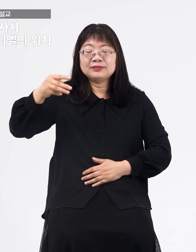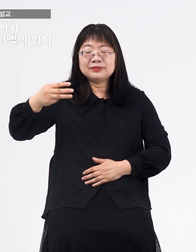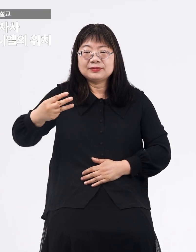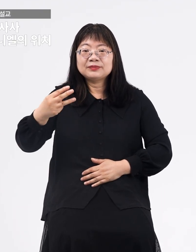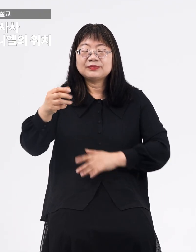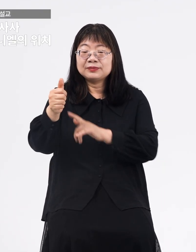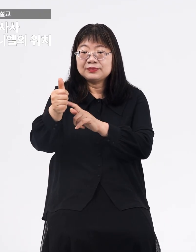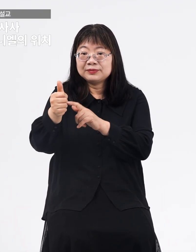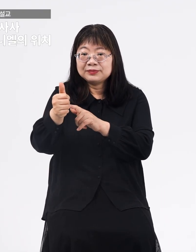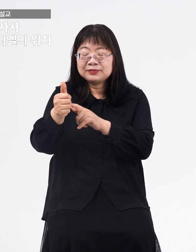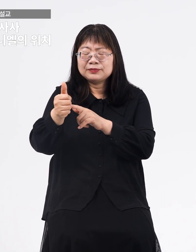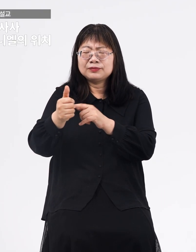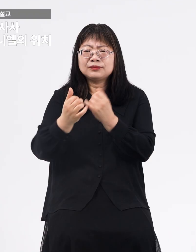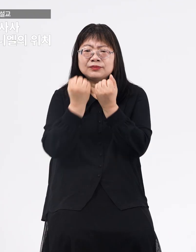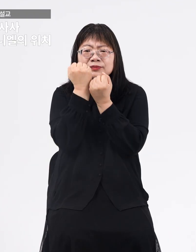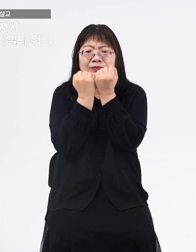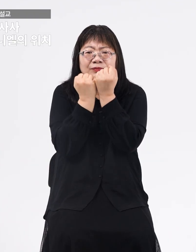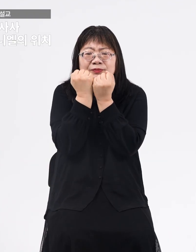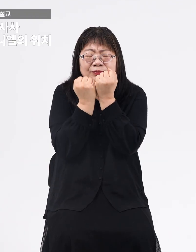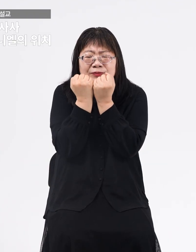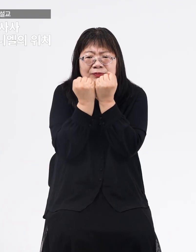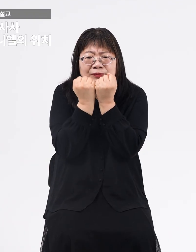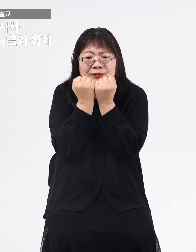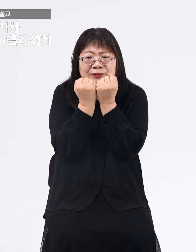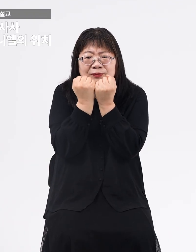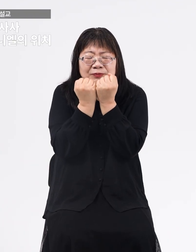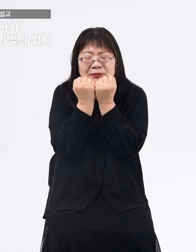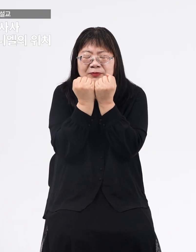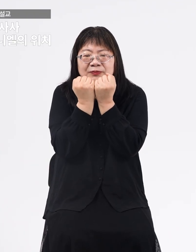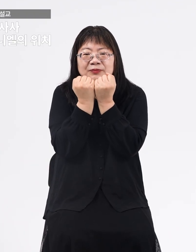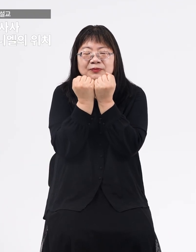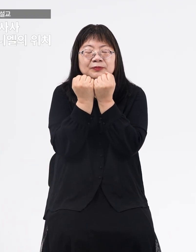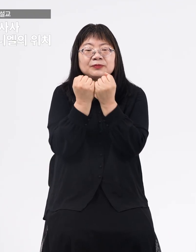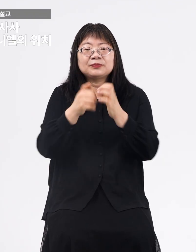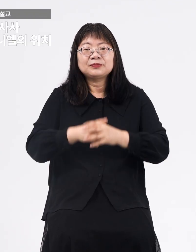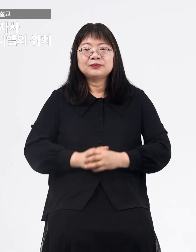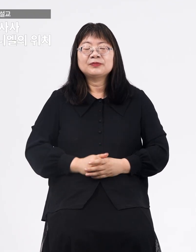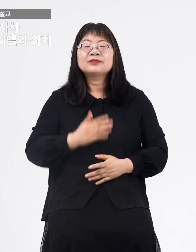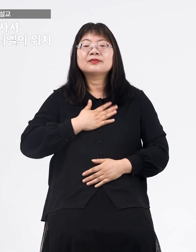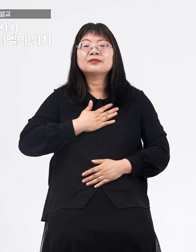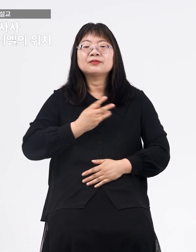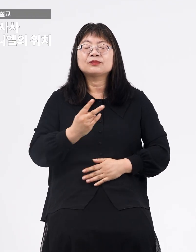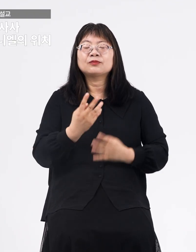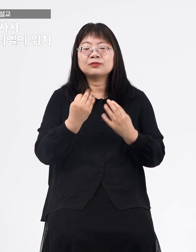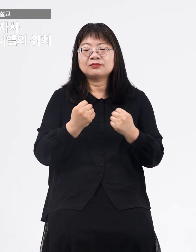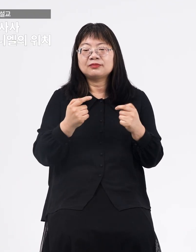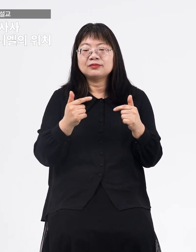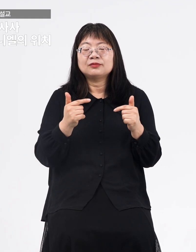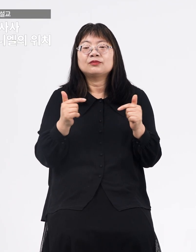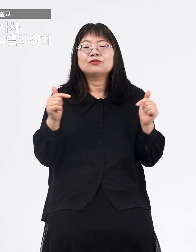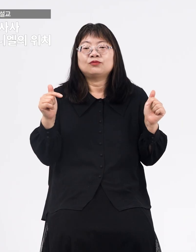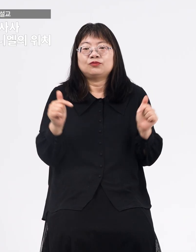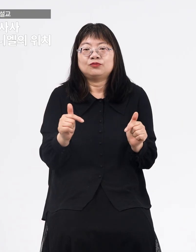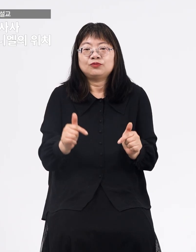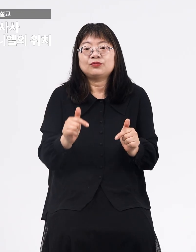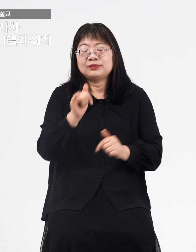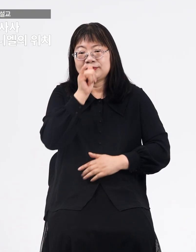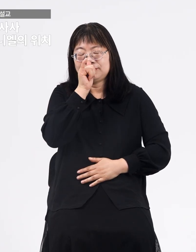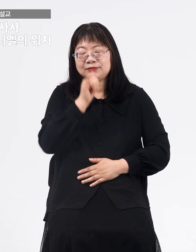굉장히 설명이 의도적으로 절제되어 있어요. 그러니까 많은 묘사가